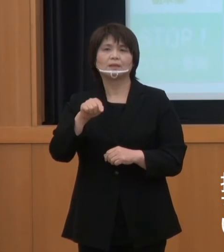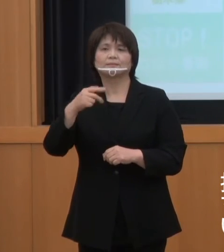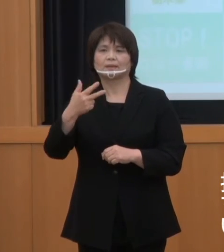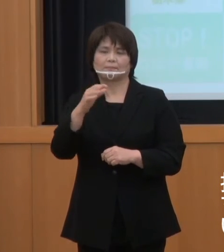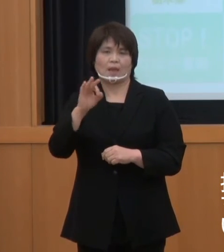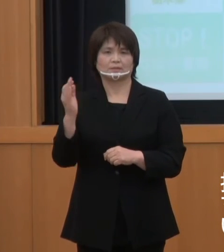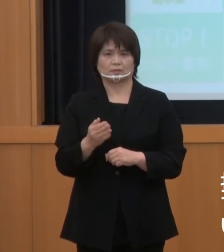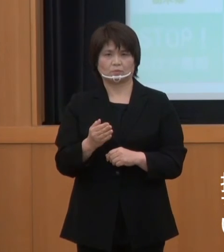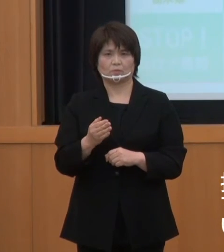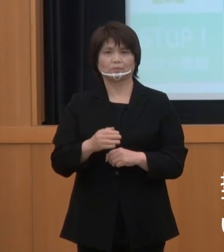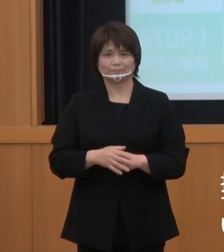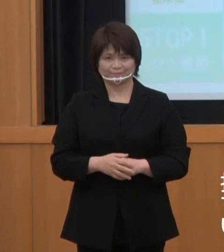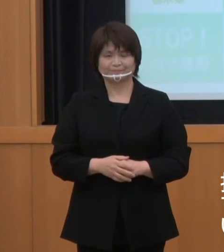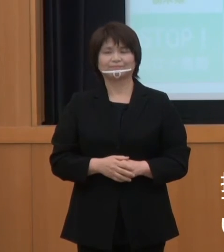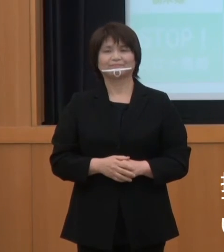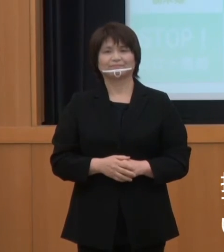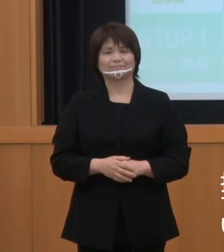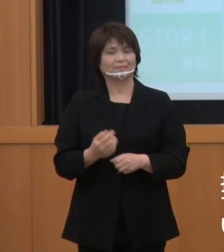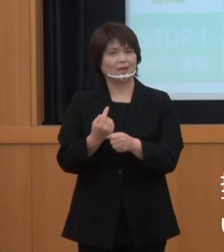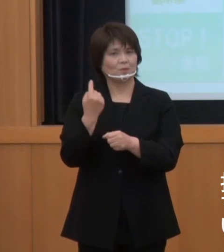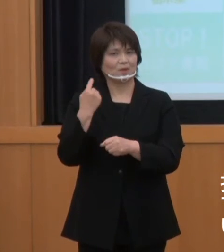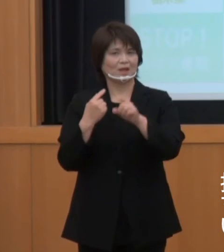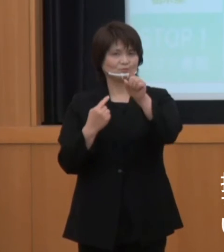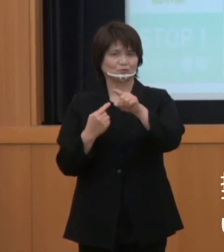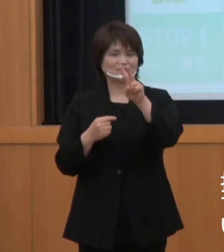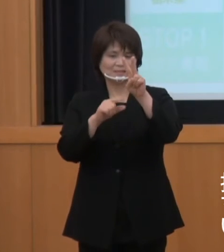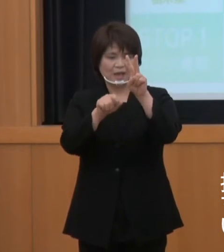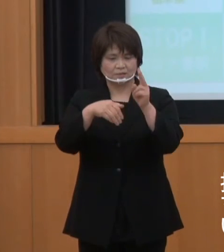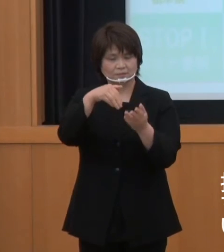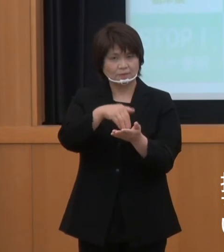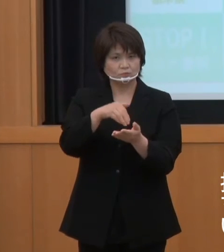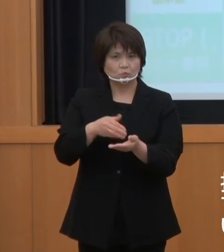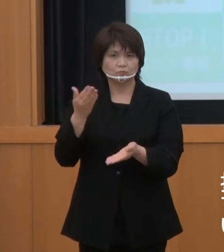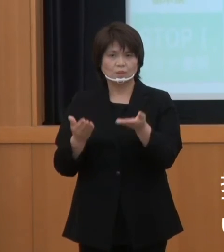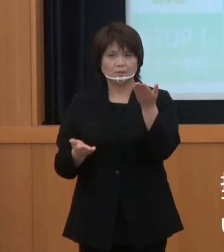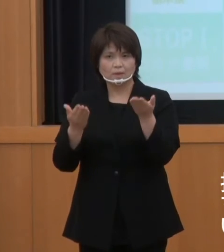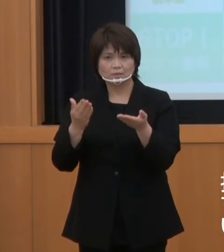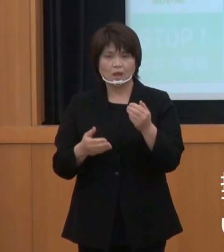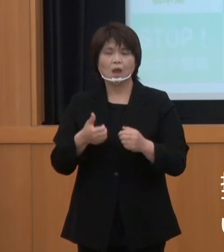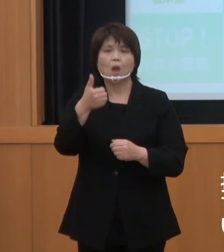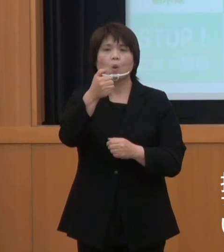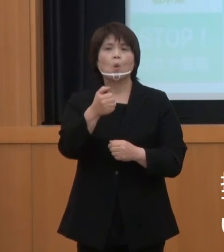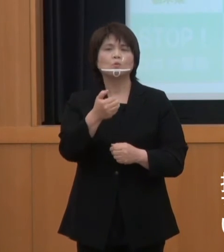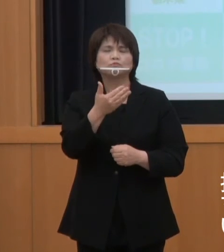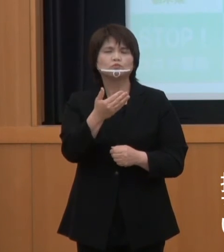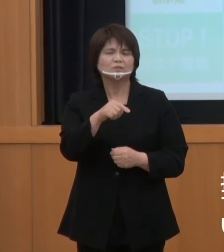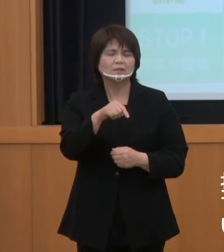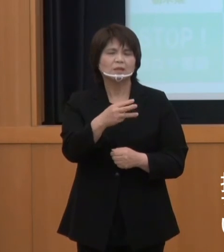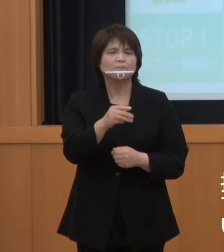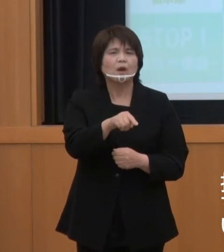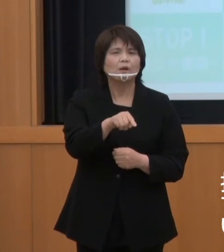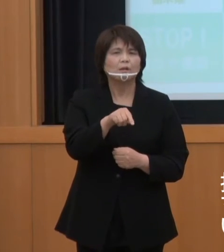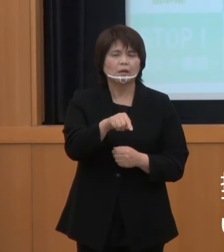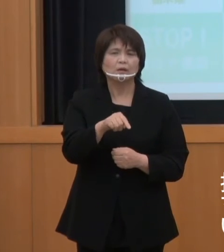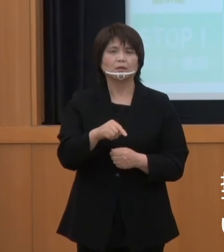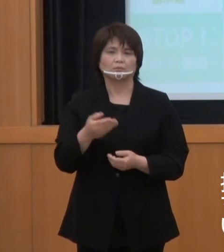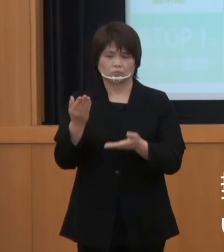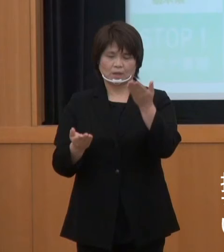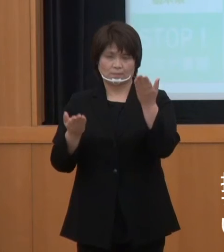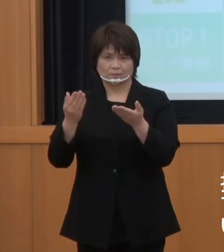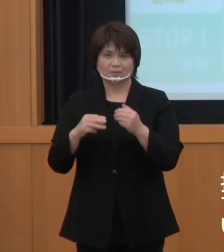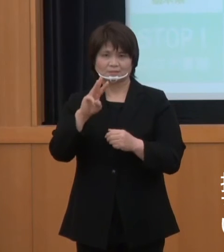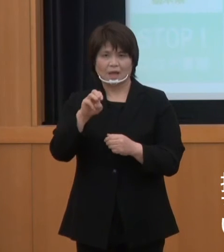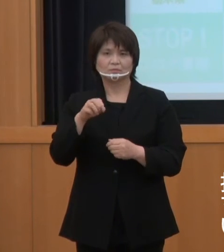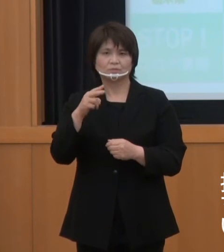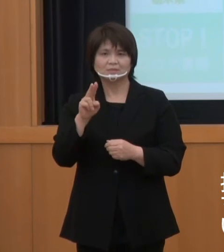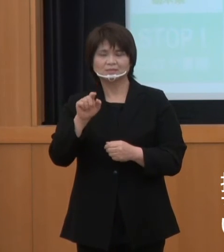91.7% となりまして、昨年12月末の時点の 59.3% に比べ